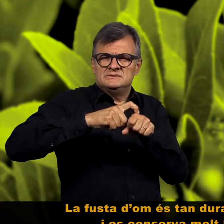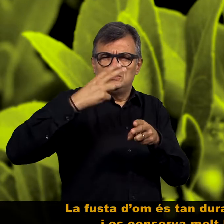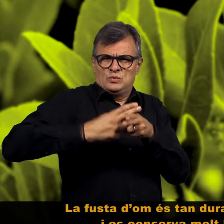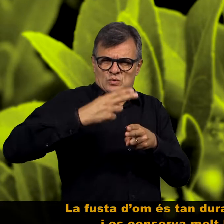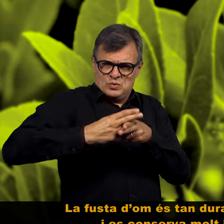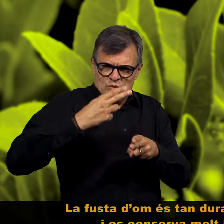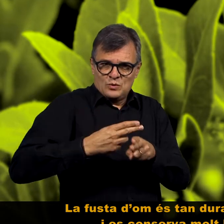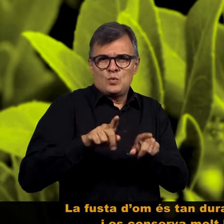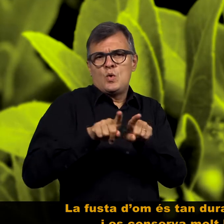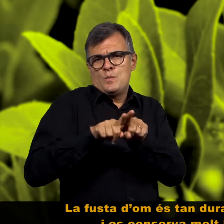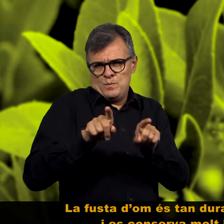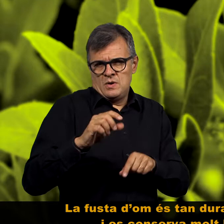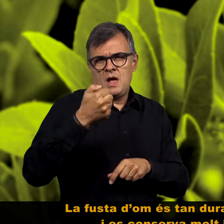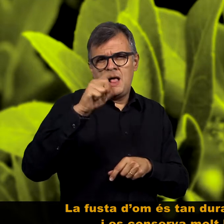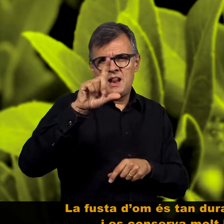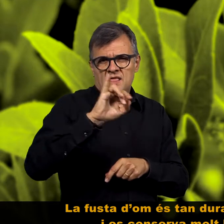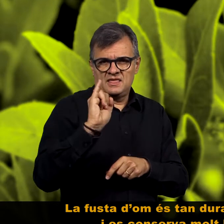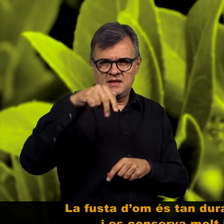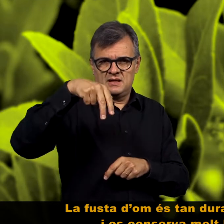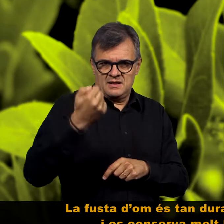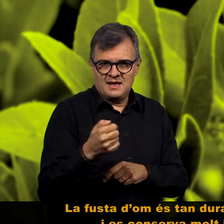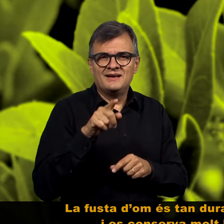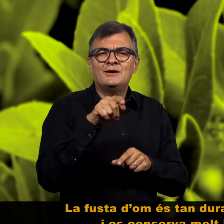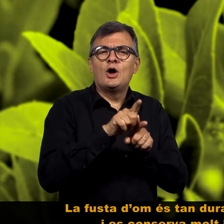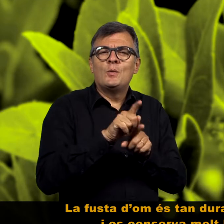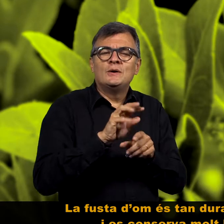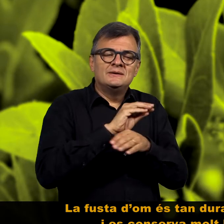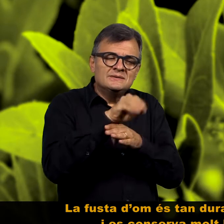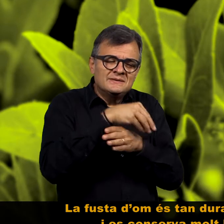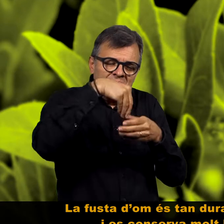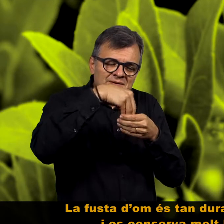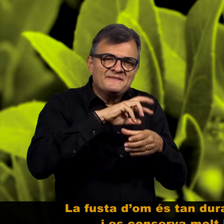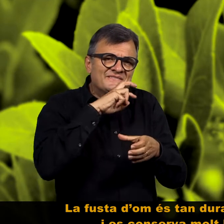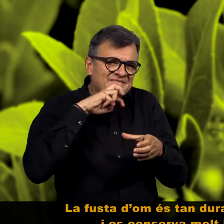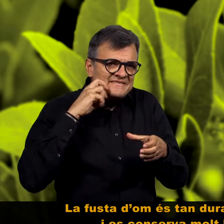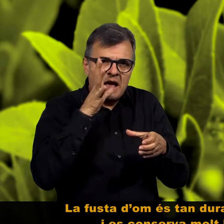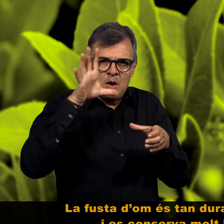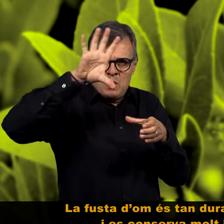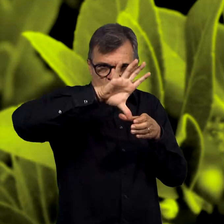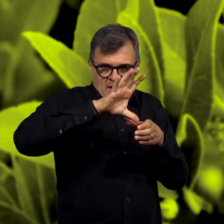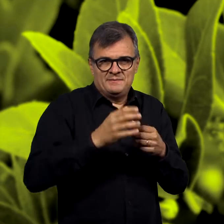La fusta d'om és tan duradora com la d'alzina i es conserva molt bé sota l'aigua.